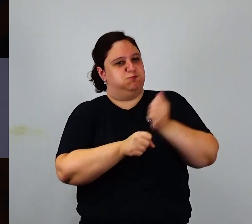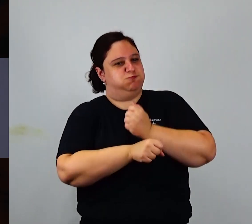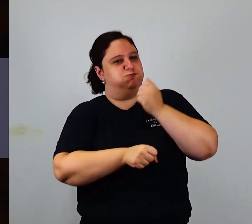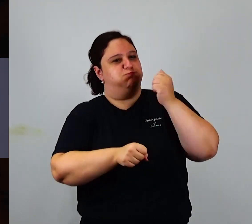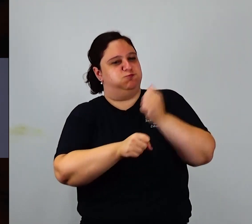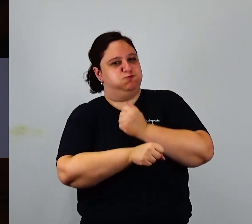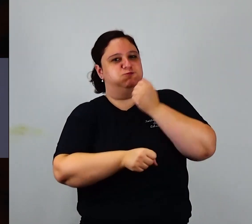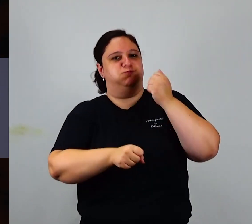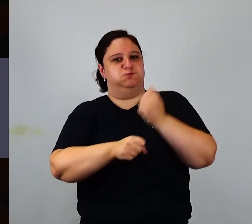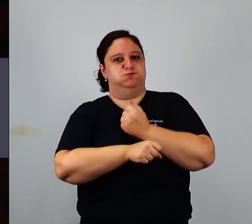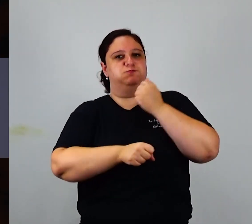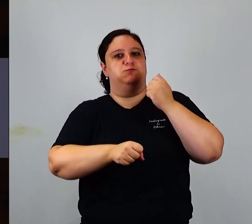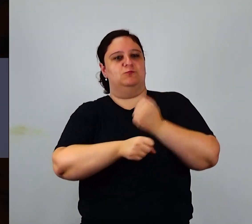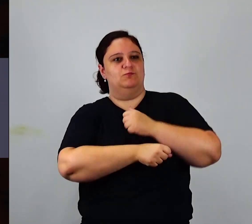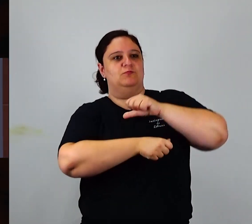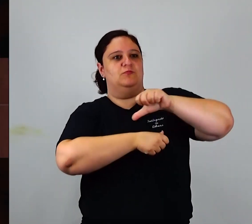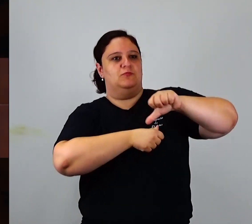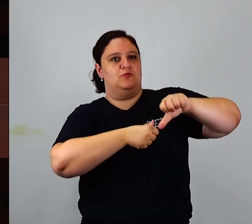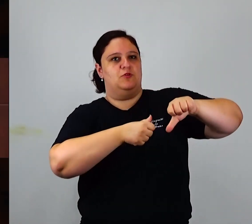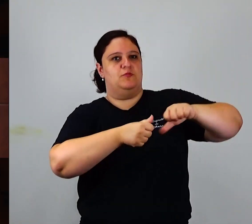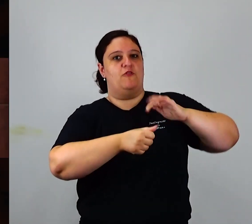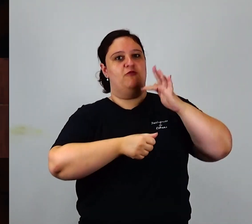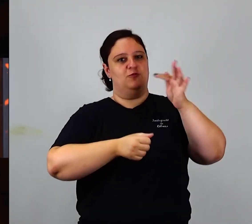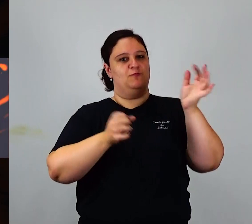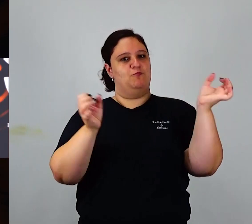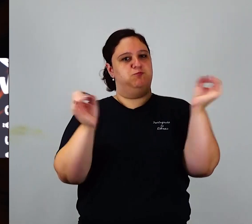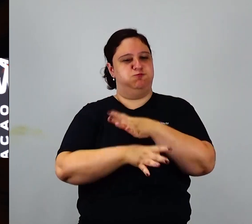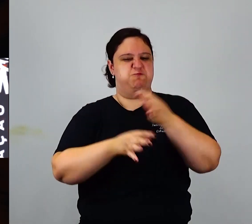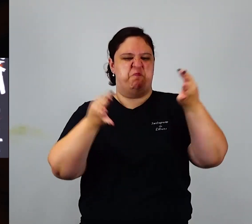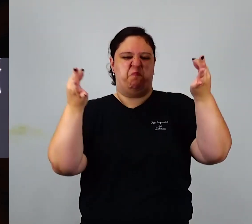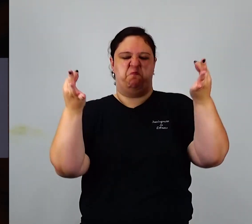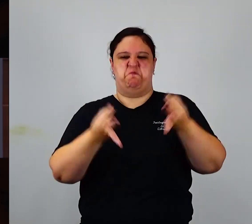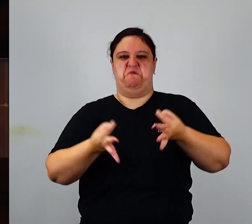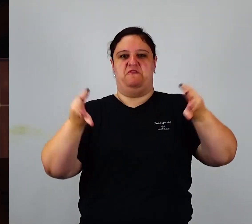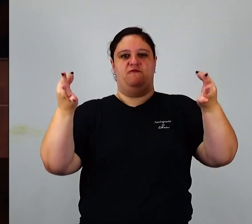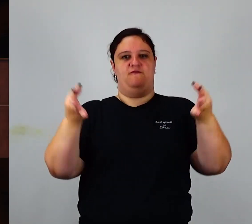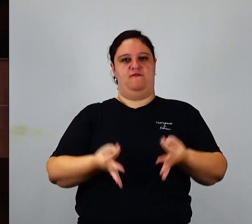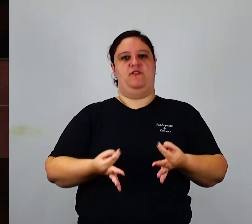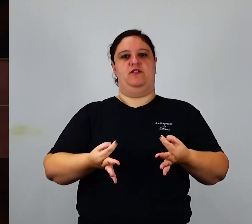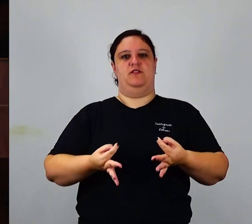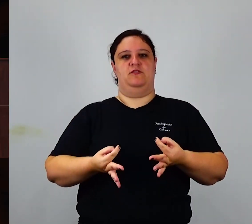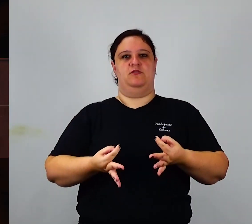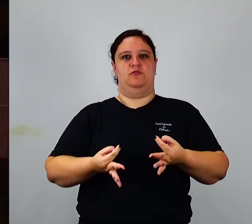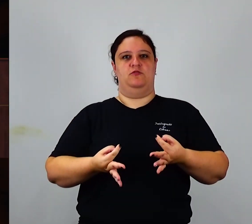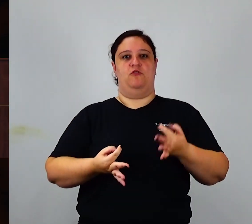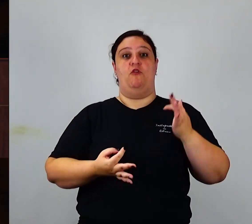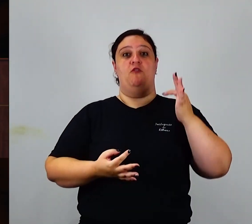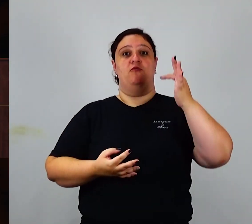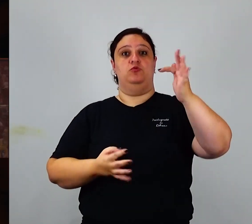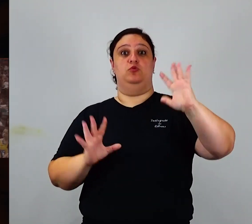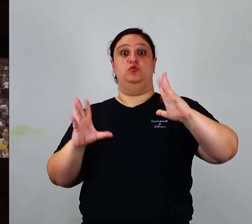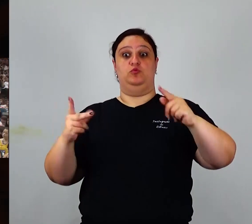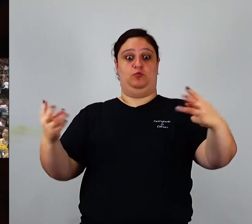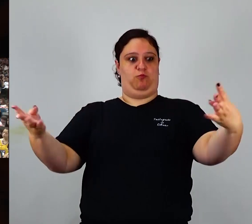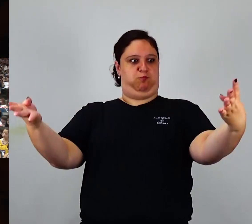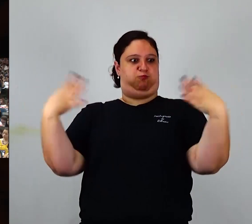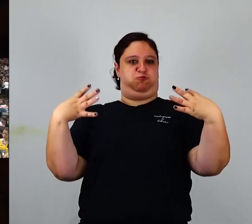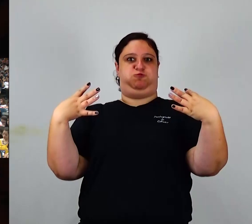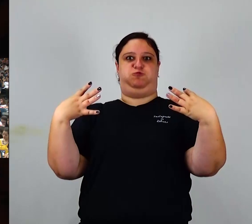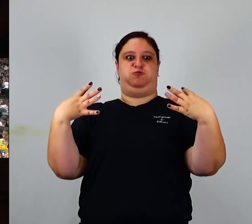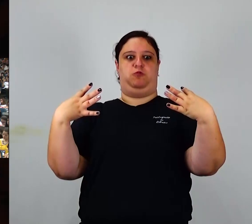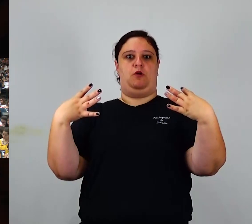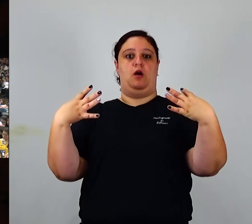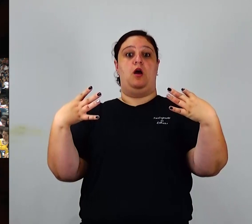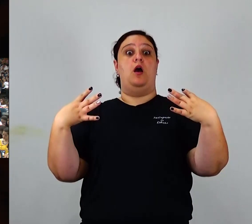sempre muito bem feito. Um dia, todo o universo vai olhar para você, para todos os filhos dele,